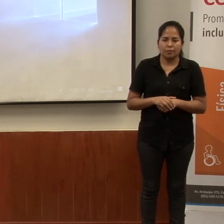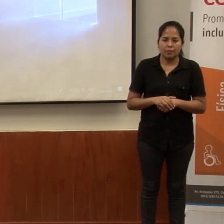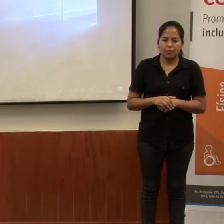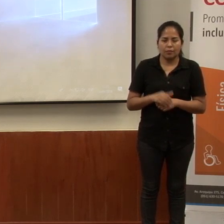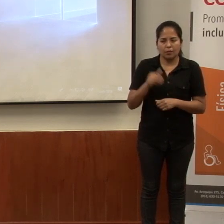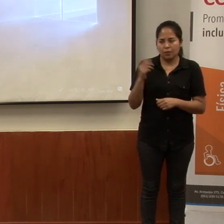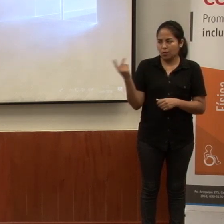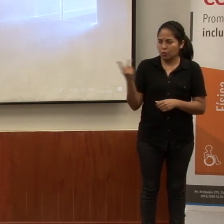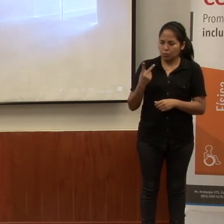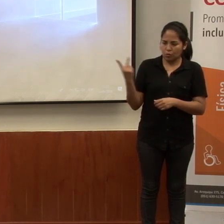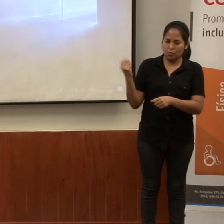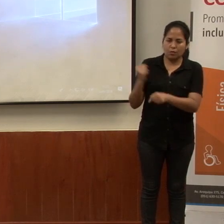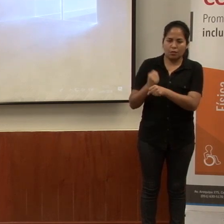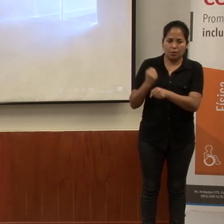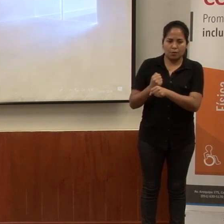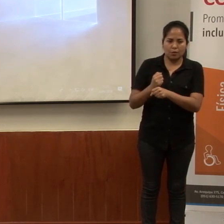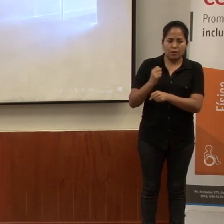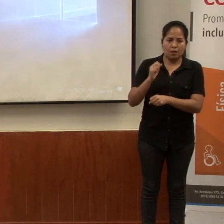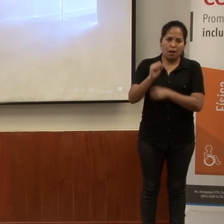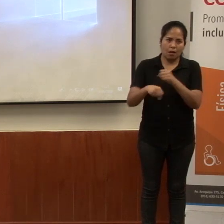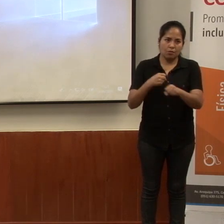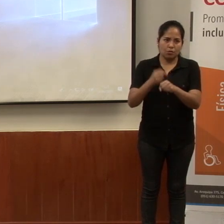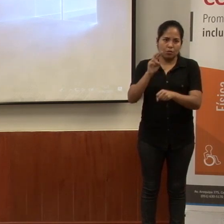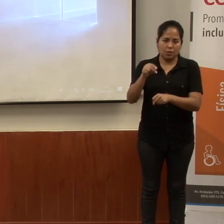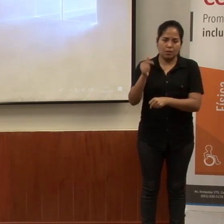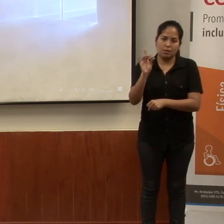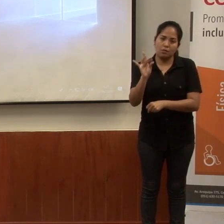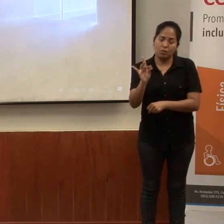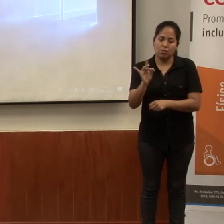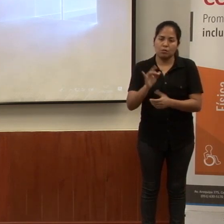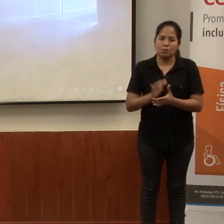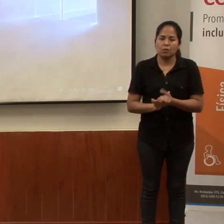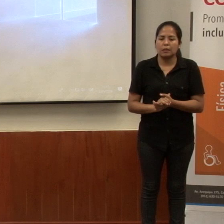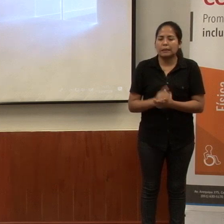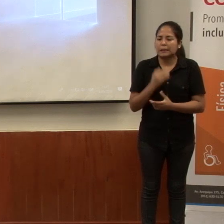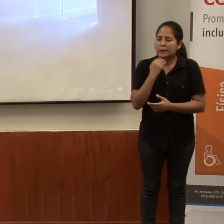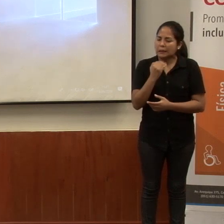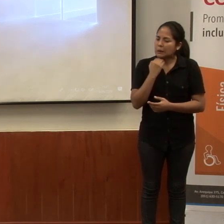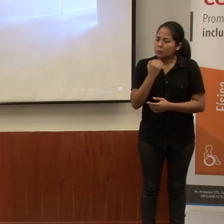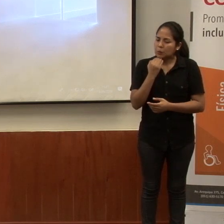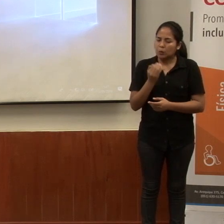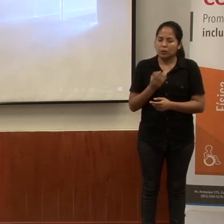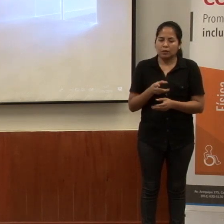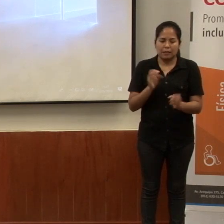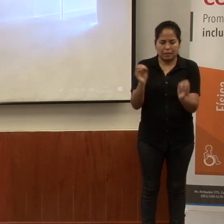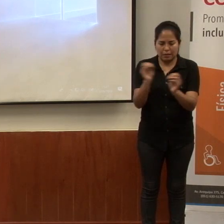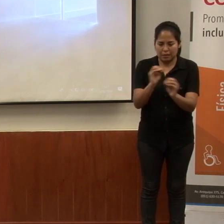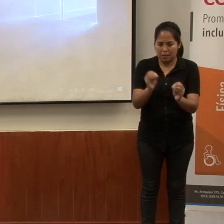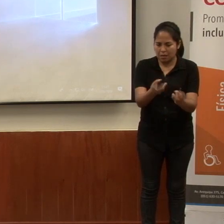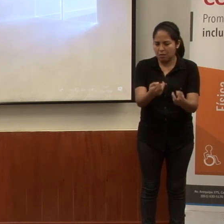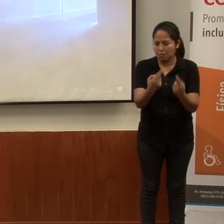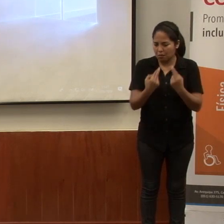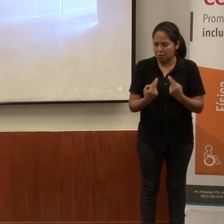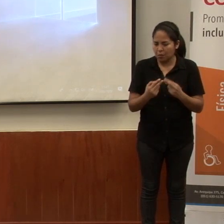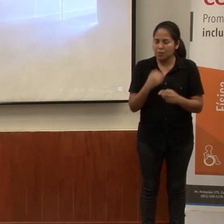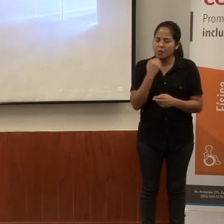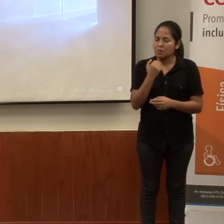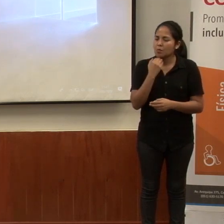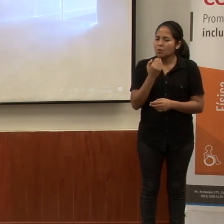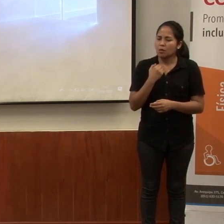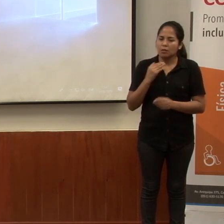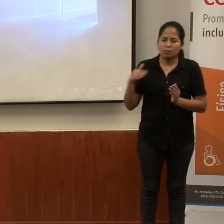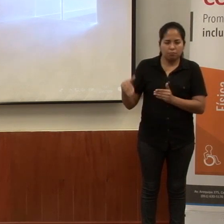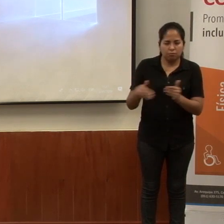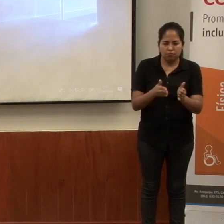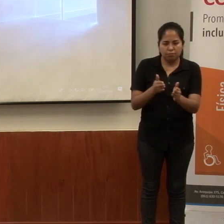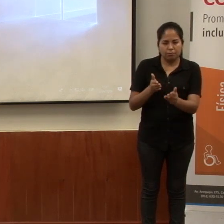año 2018. Yo decía, aunque salgamos en cero, es el reto y es el camino hacia